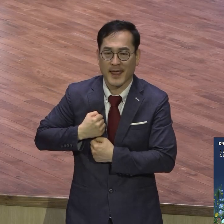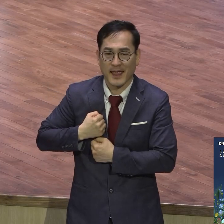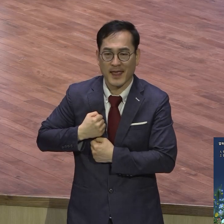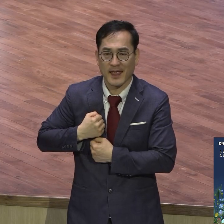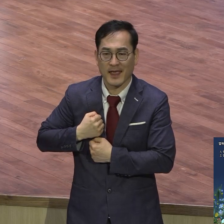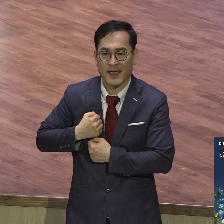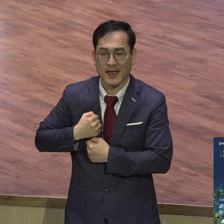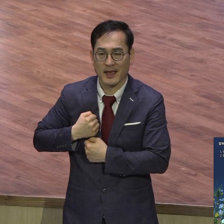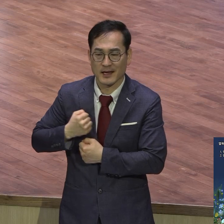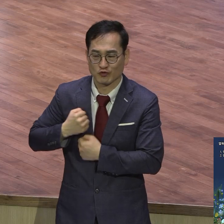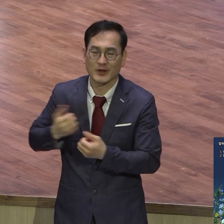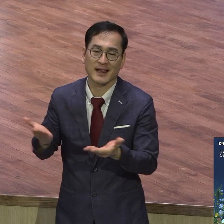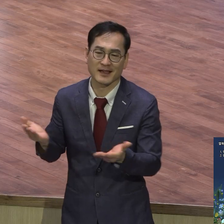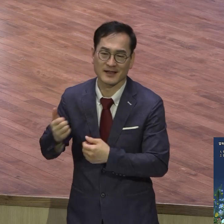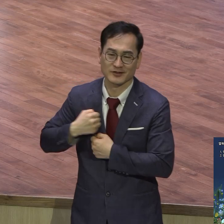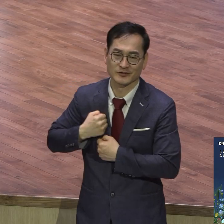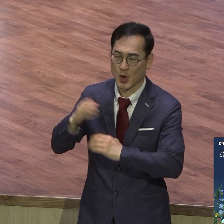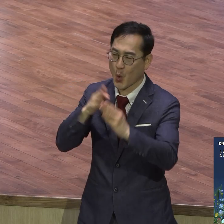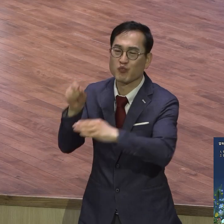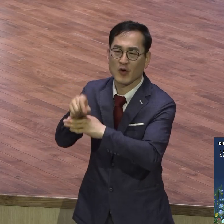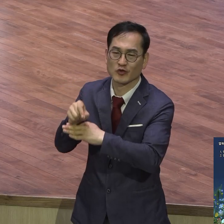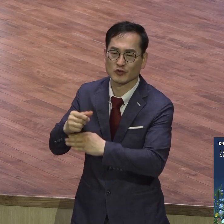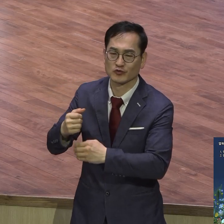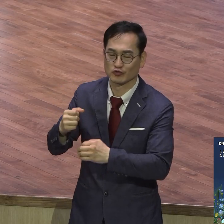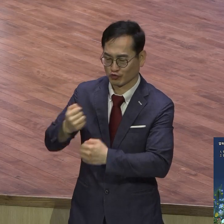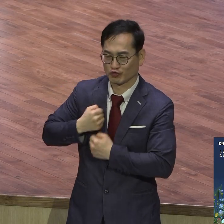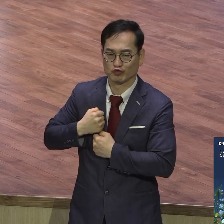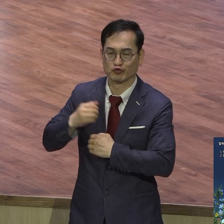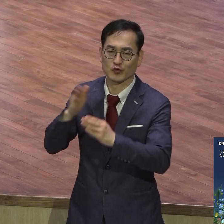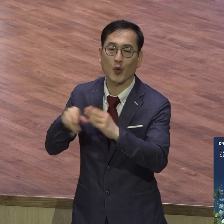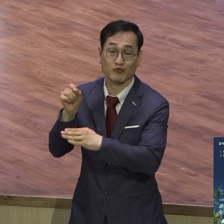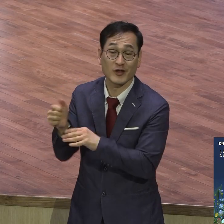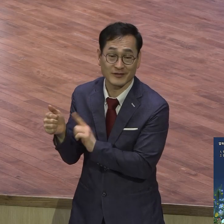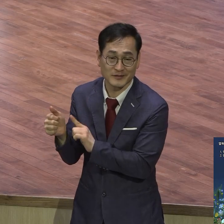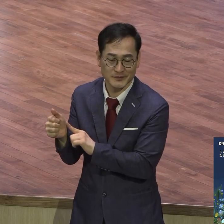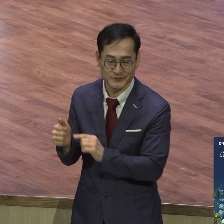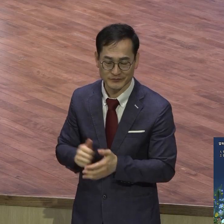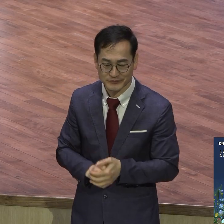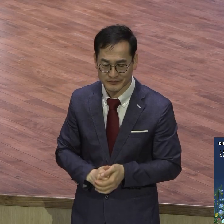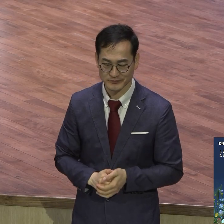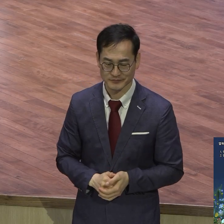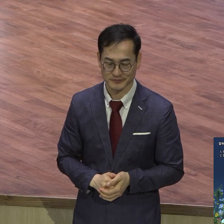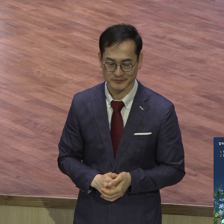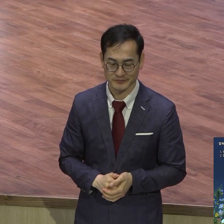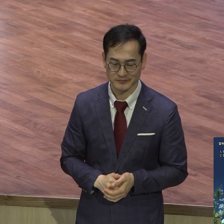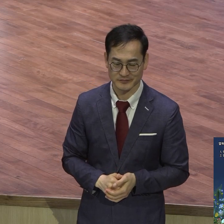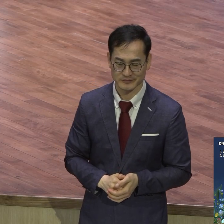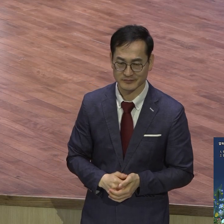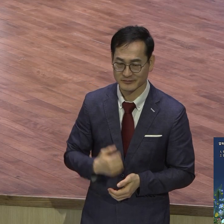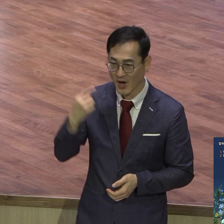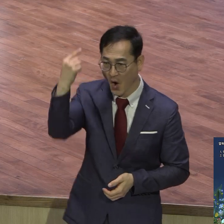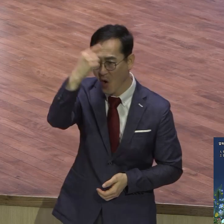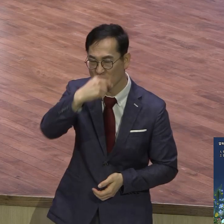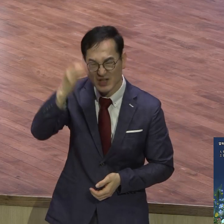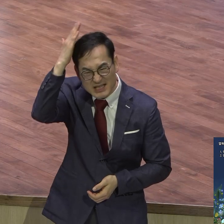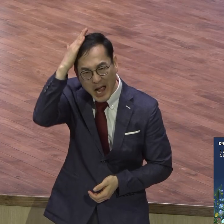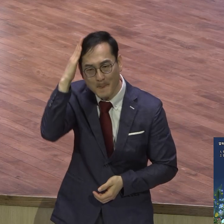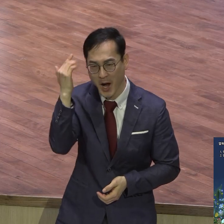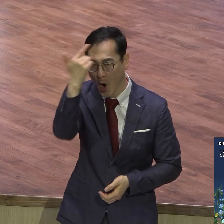민간이에요. 그러니까 공무원이지 공무원이지 이 친구는 얼굴 색깔을 시커매가지고 표도 잘 안 나요.